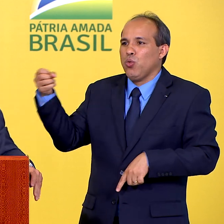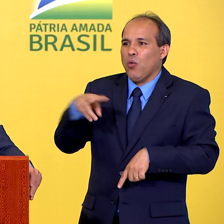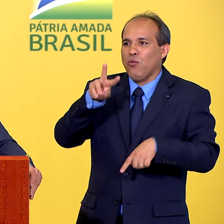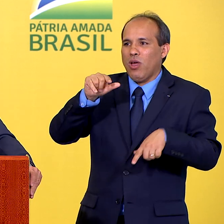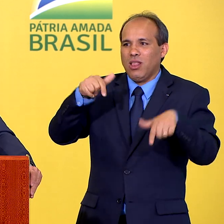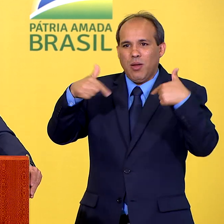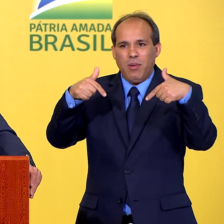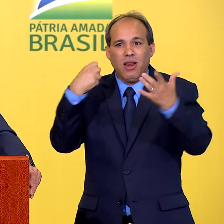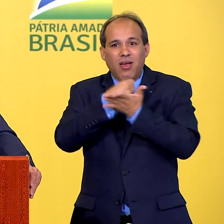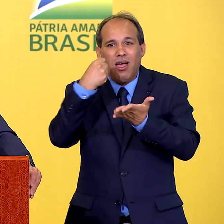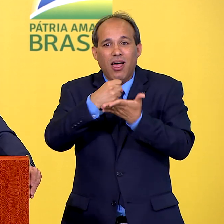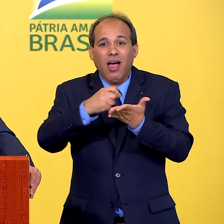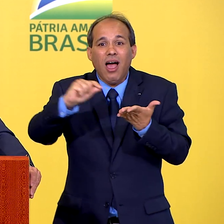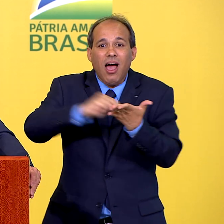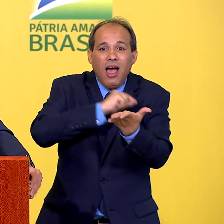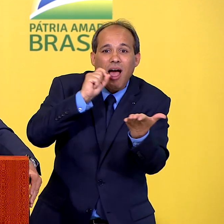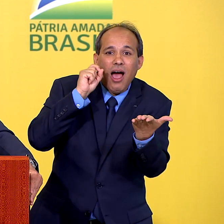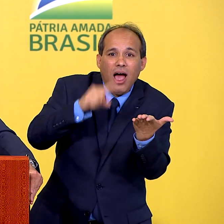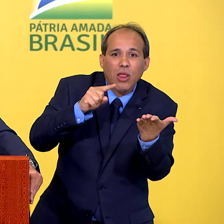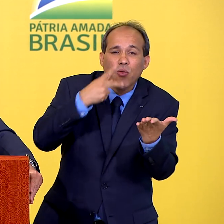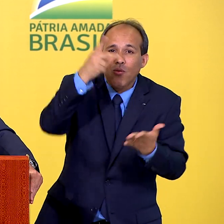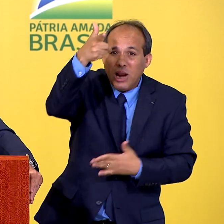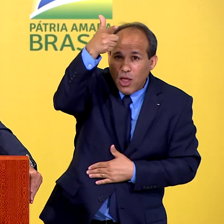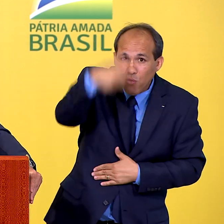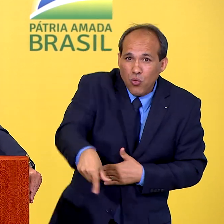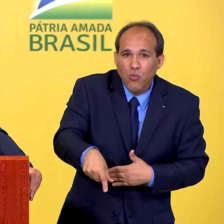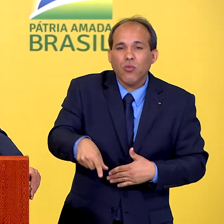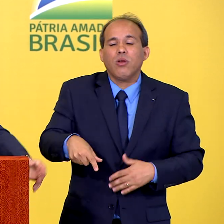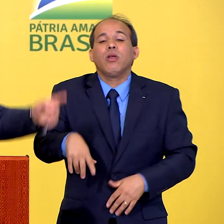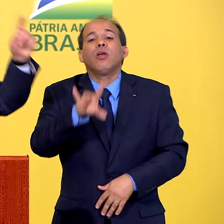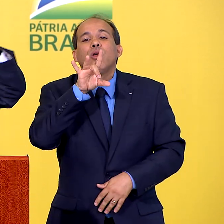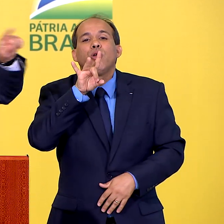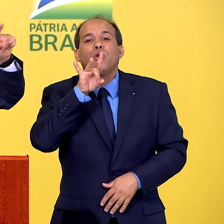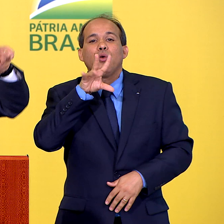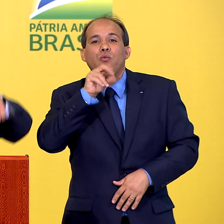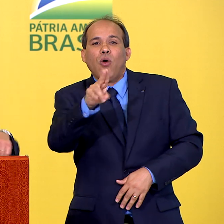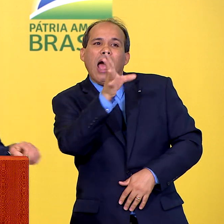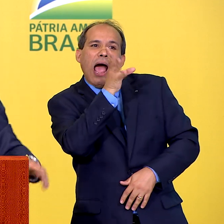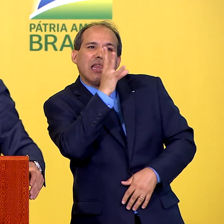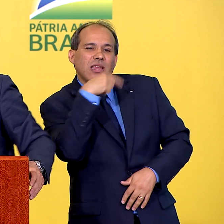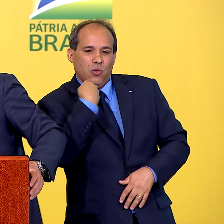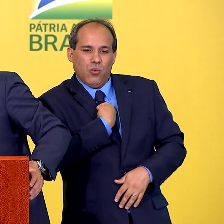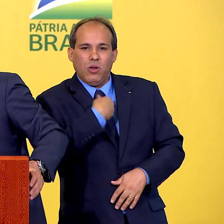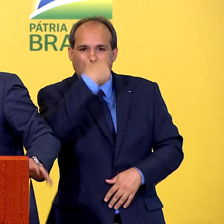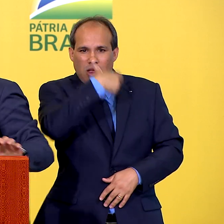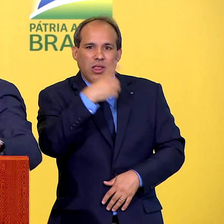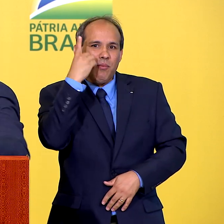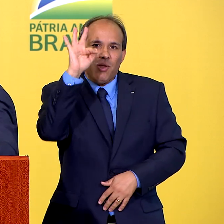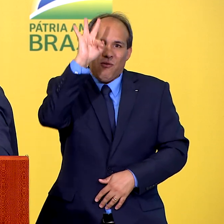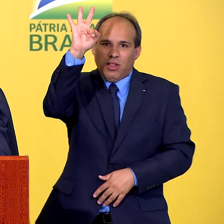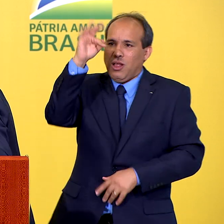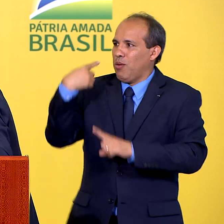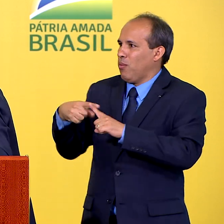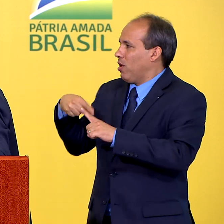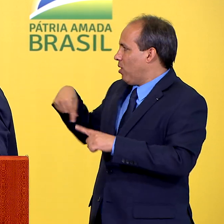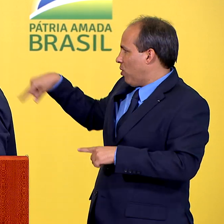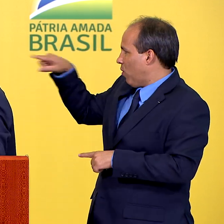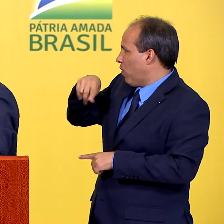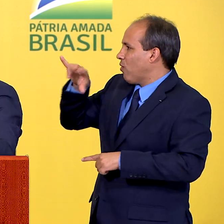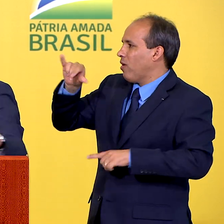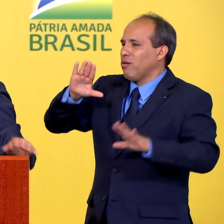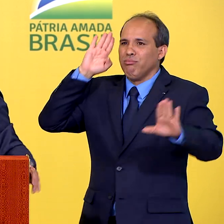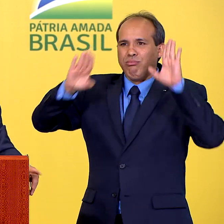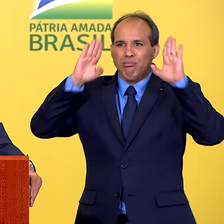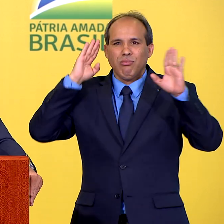carteira assinada. Eu vou afirmar aqui e vou assistir enquanto deputado federal, porque todos nós que vamos disputar a